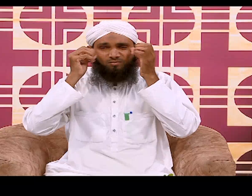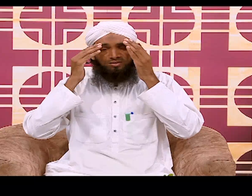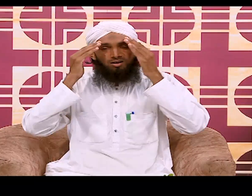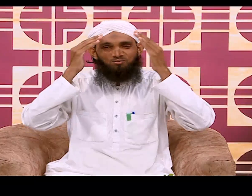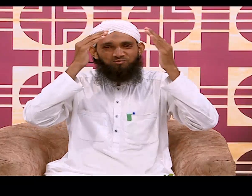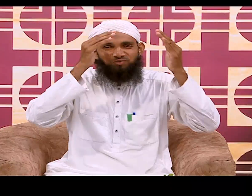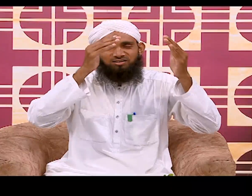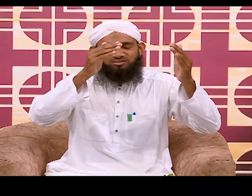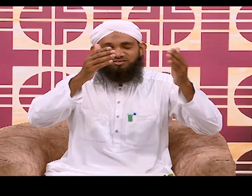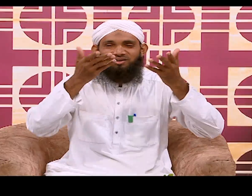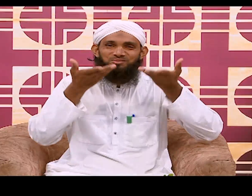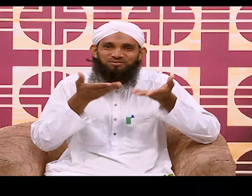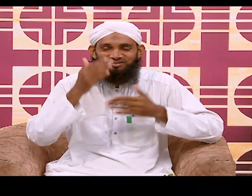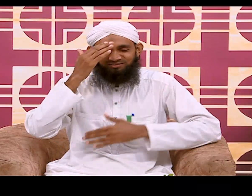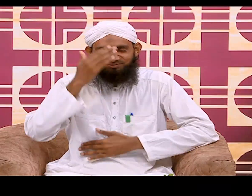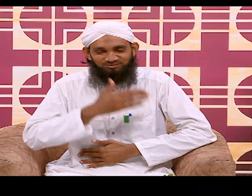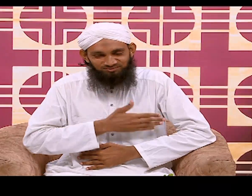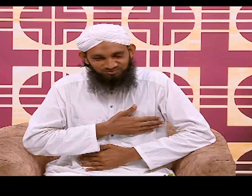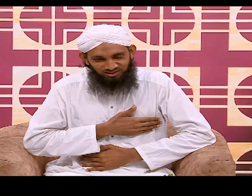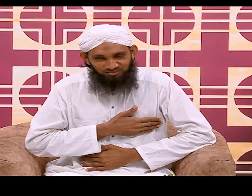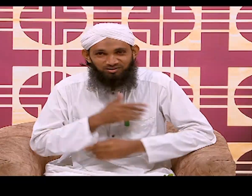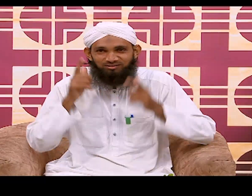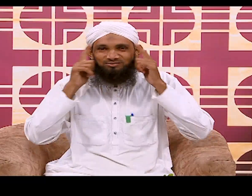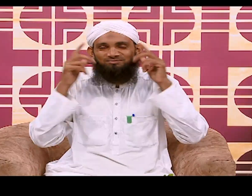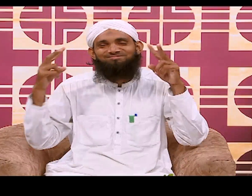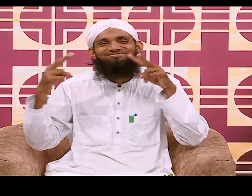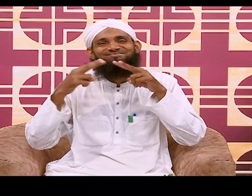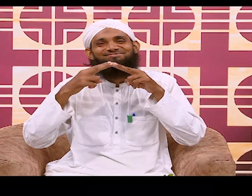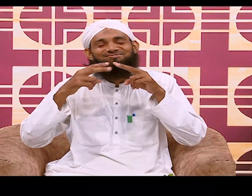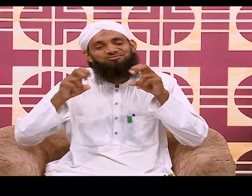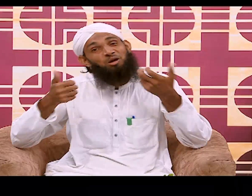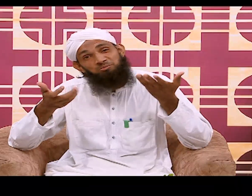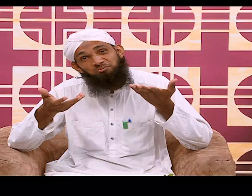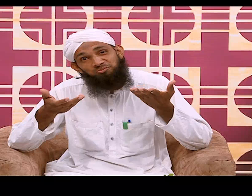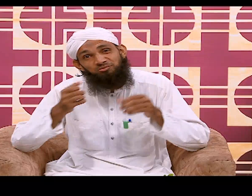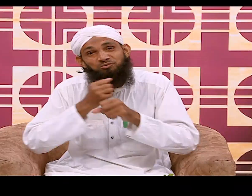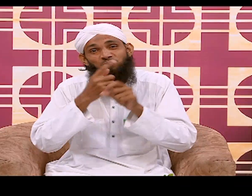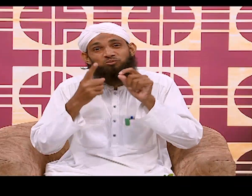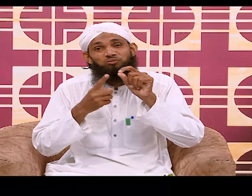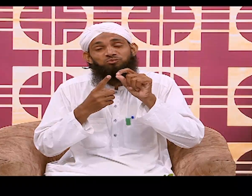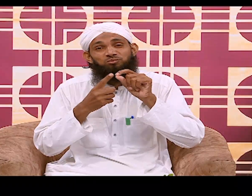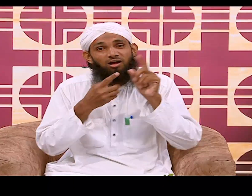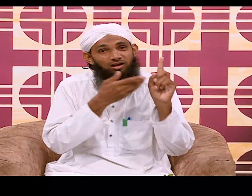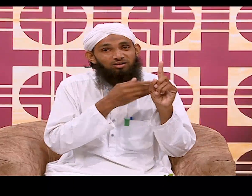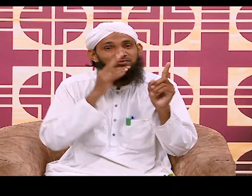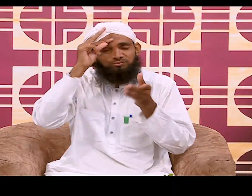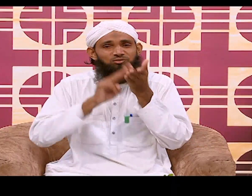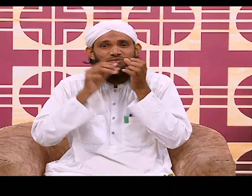مدنی تاجدار صلی اللہ علیہ وآلہ وسلم کی زیارت نصیب ہوئی۔ آپ صلی اللہ علیہ وآلہ وسلم